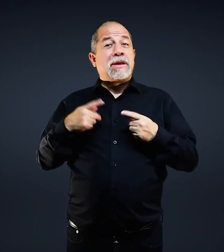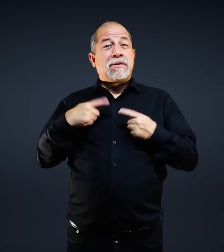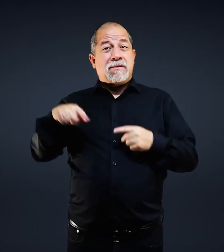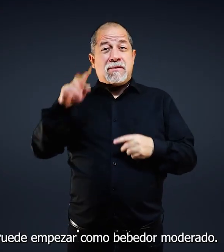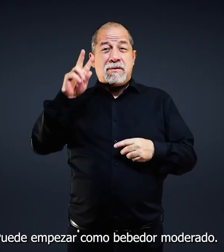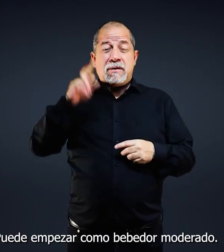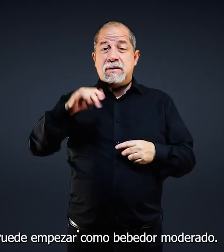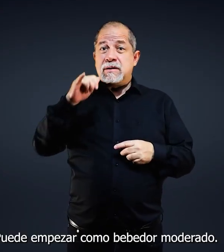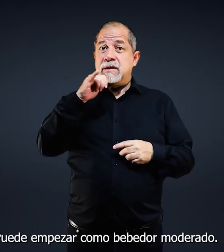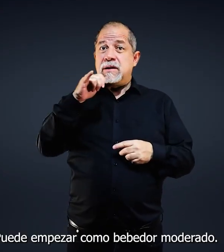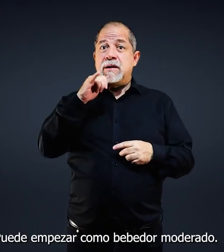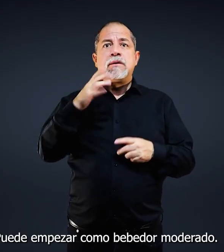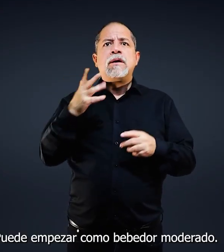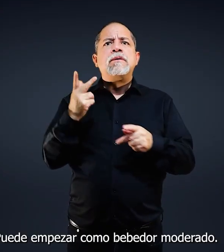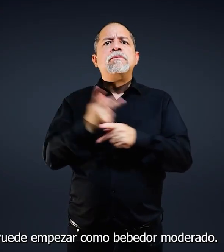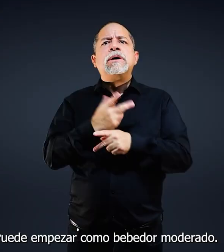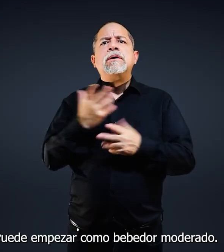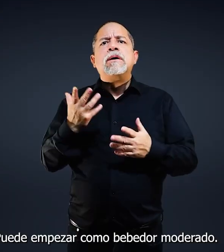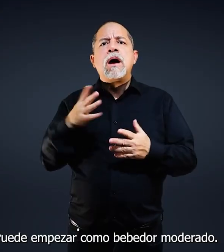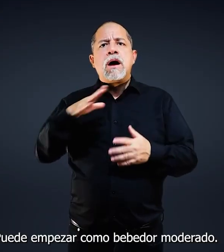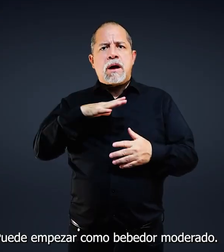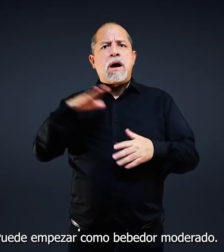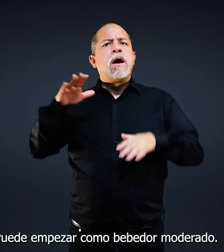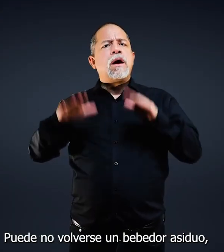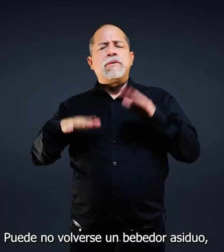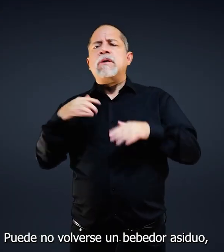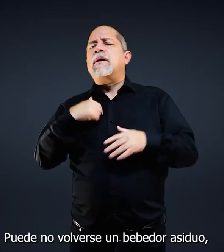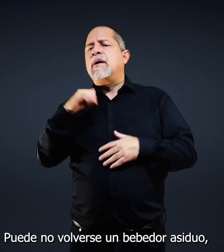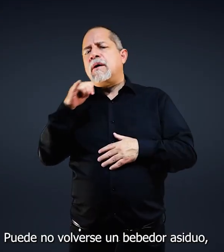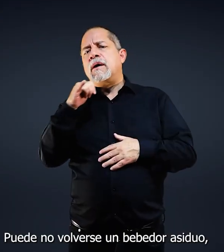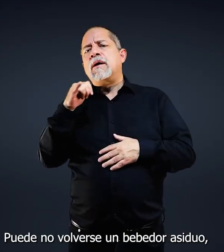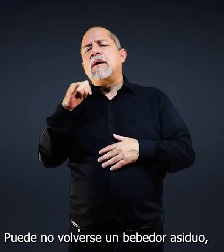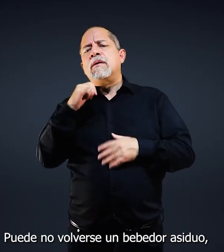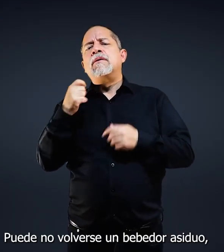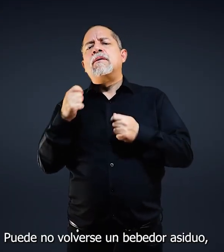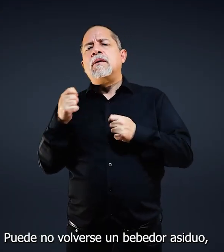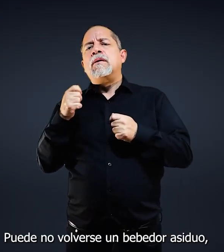Puede empezar como bebedor moderado, puede no volverse un bebedor asiduo.